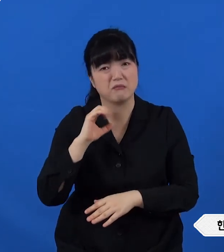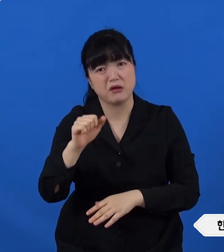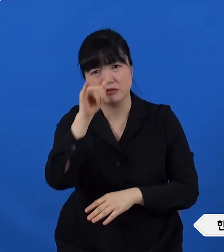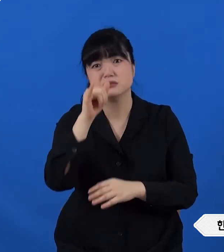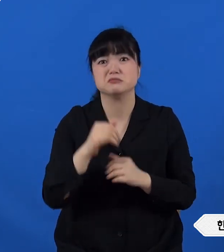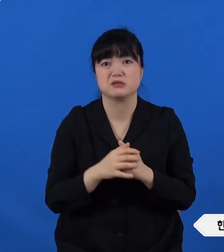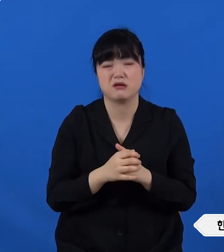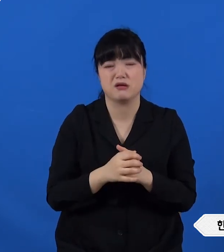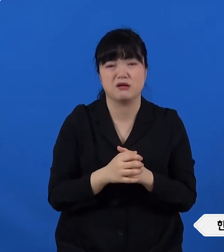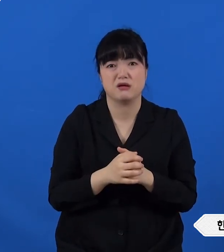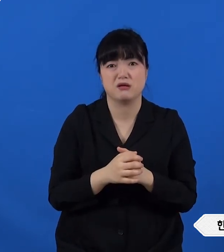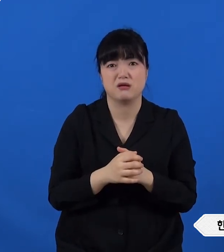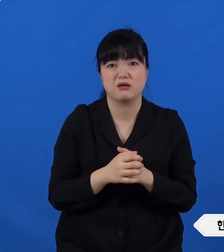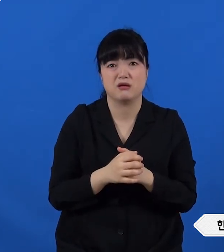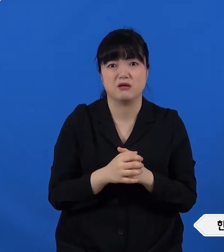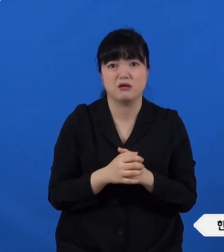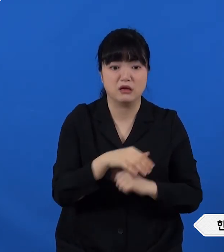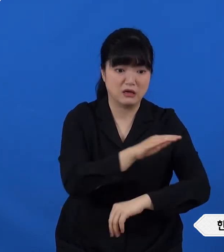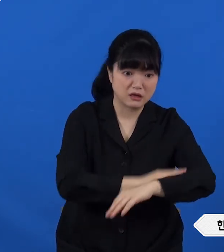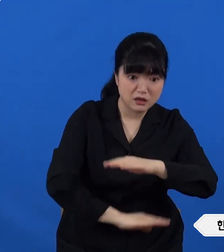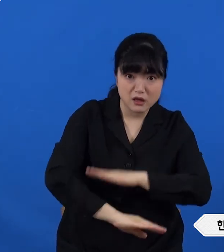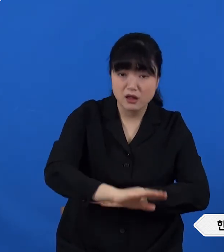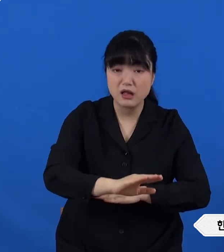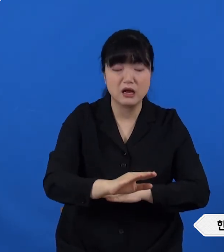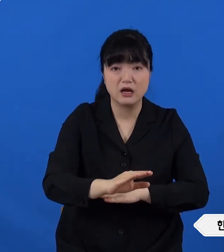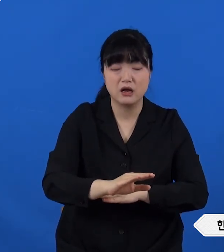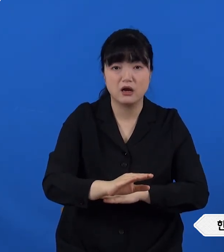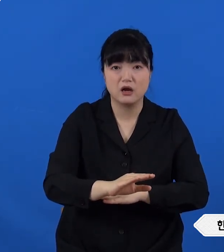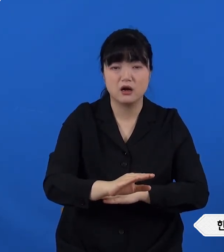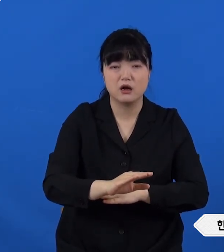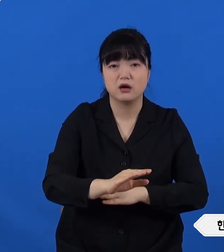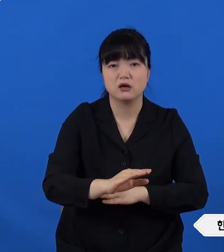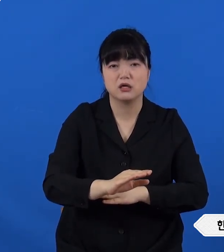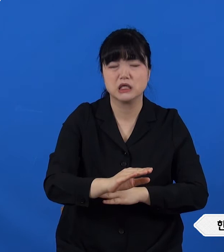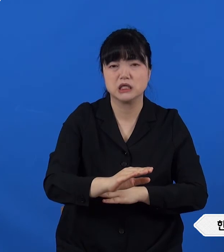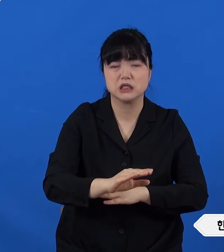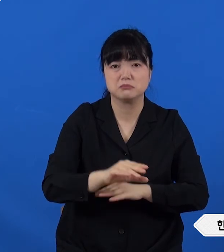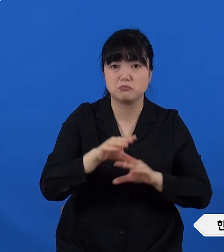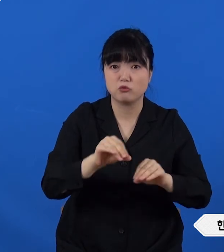진영 논리를 극복하지 못하면 이 나라에는 소망이 없습니다.